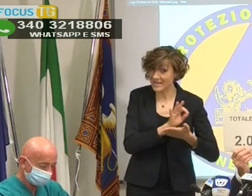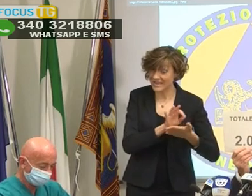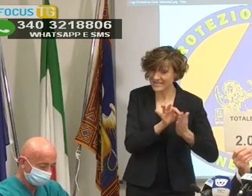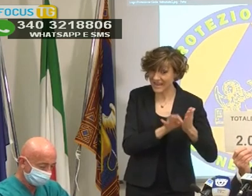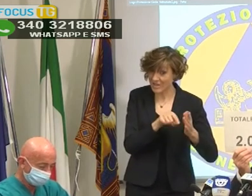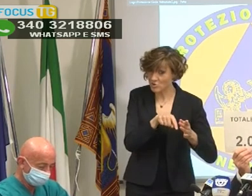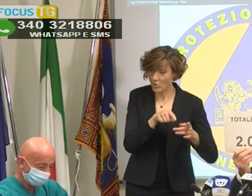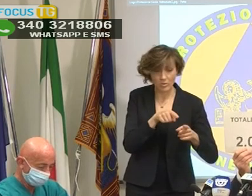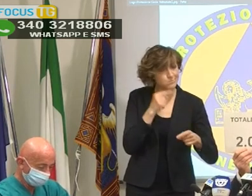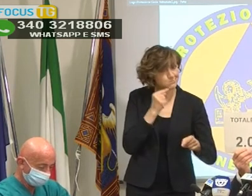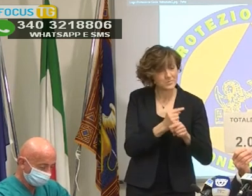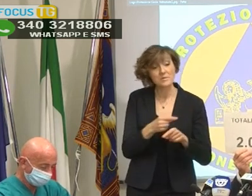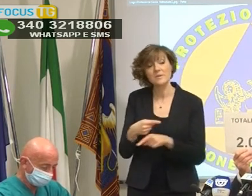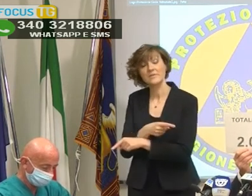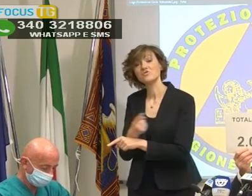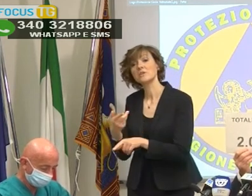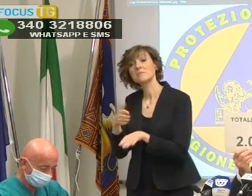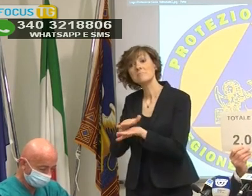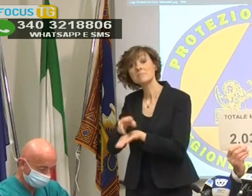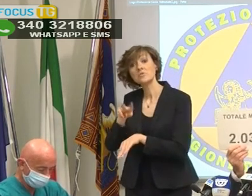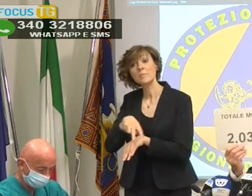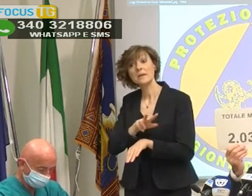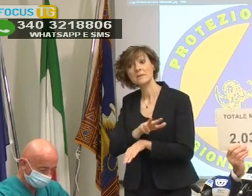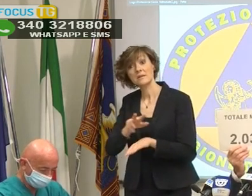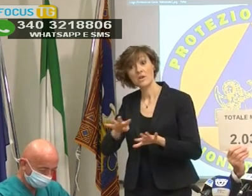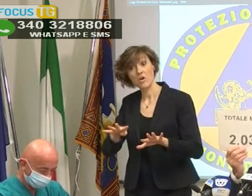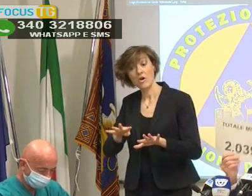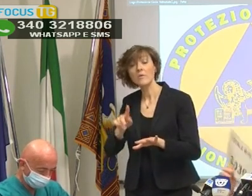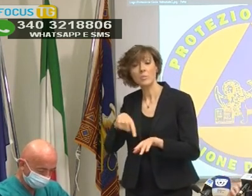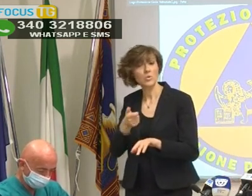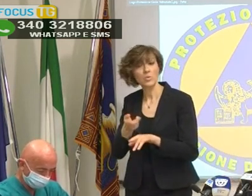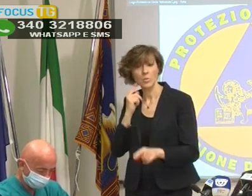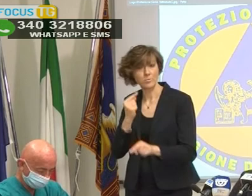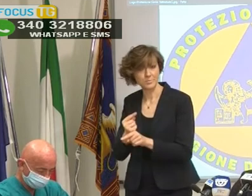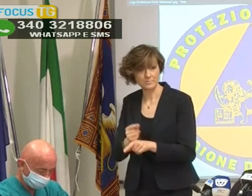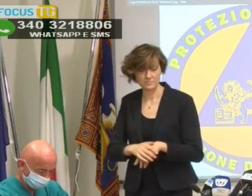e per quanto riguarda invece i decessi 2039 è invariato il dato.